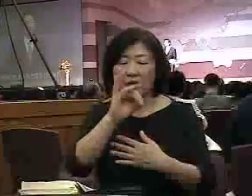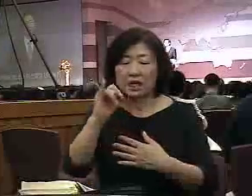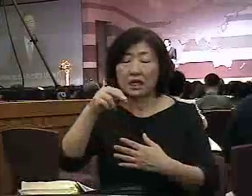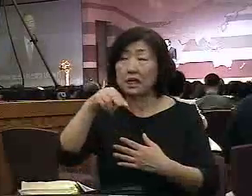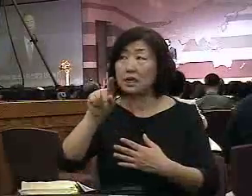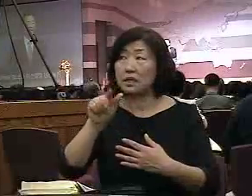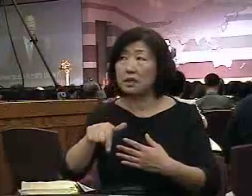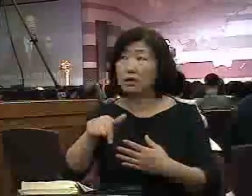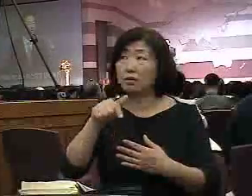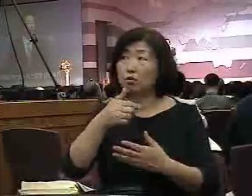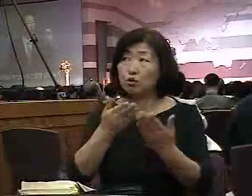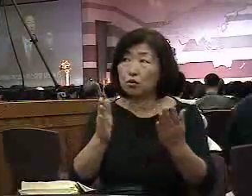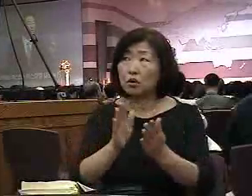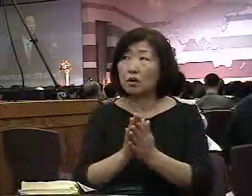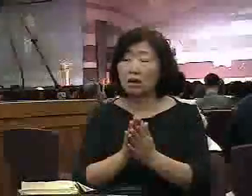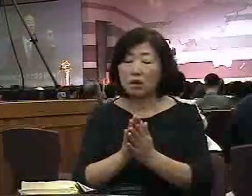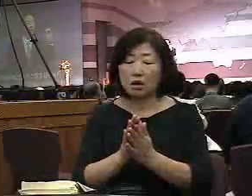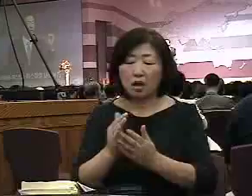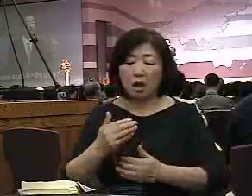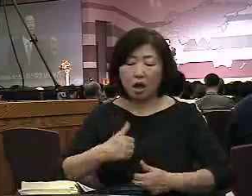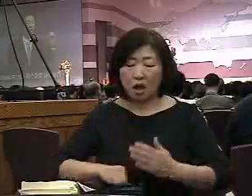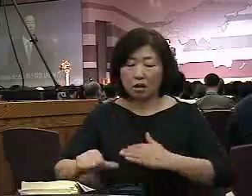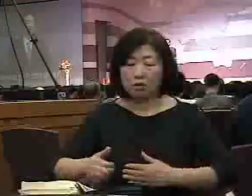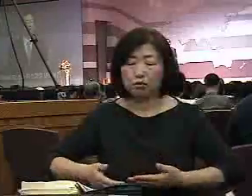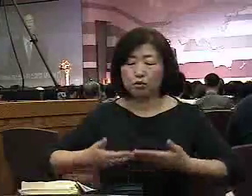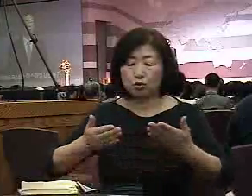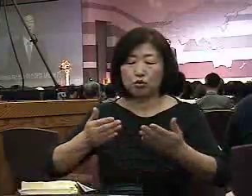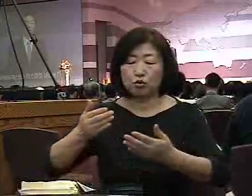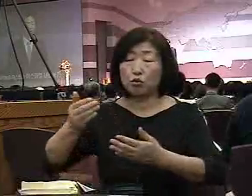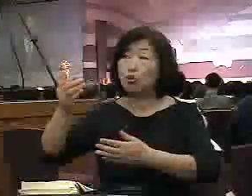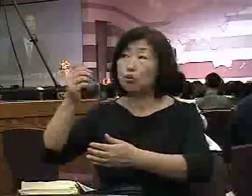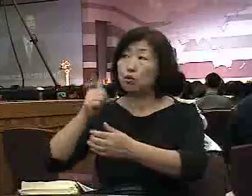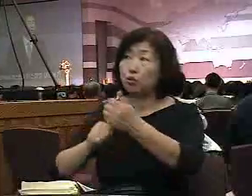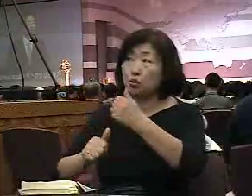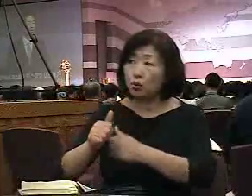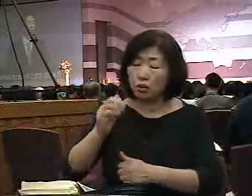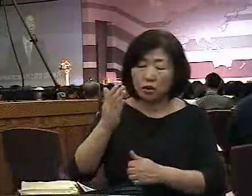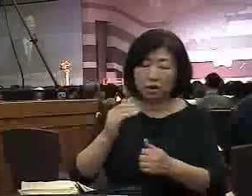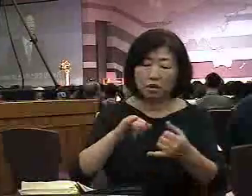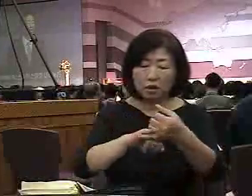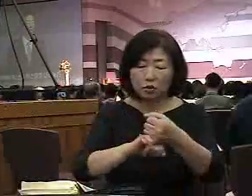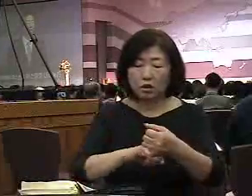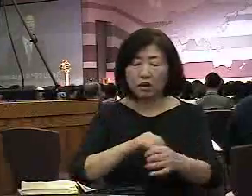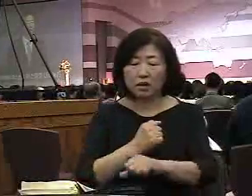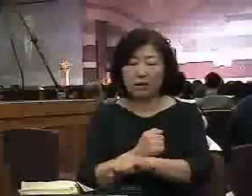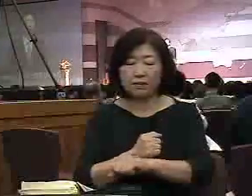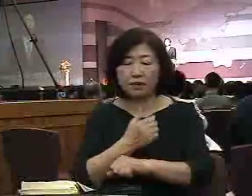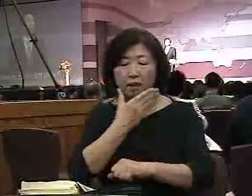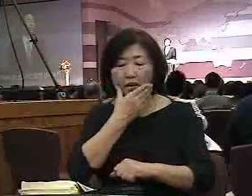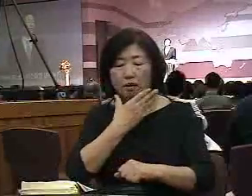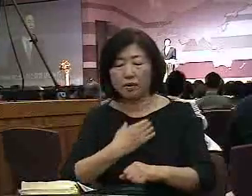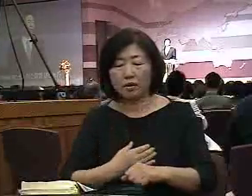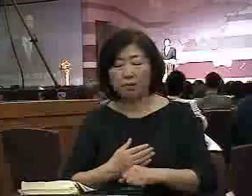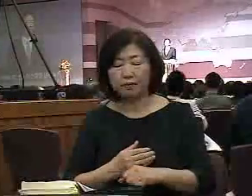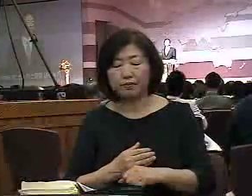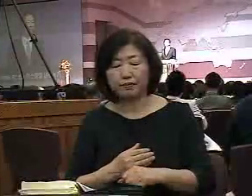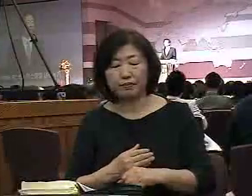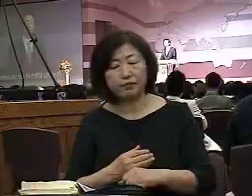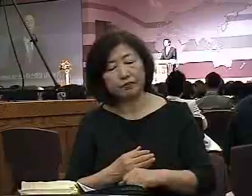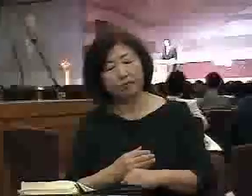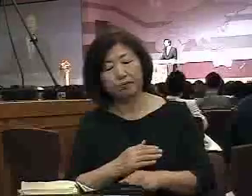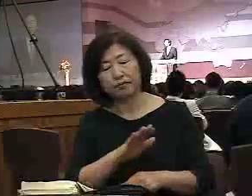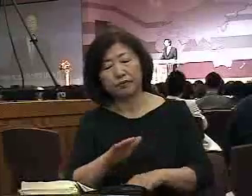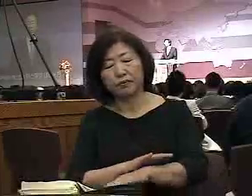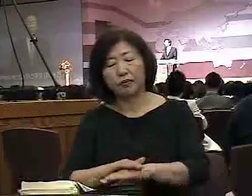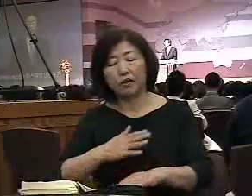것이다. 내가 주는 아들이 너의 후손이 될 것이다. 그렇게 약속을 하셨는데 아브라함이 못 기다린 거예요. 우리